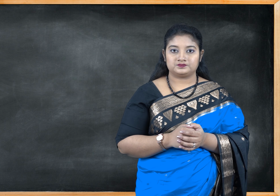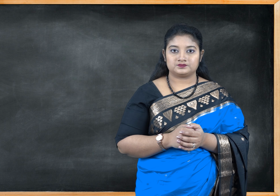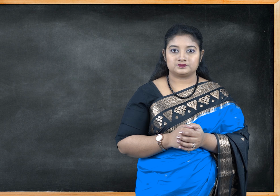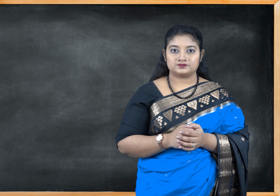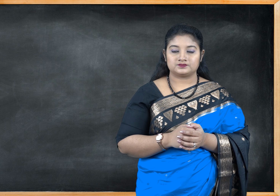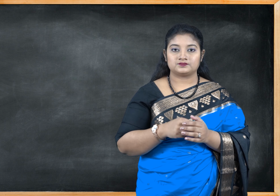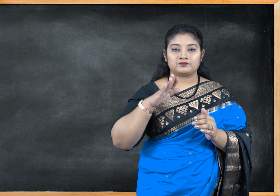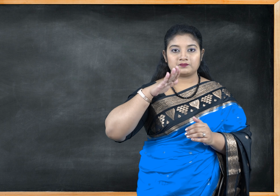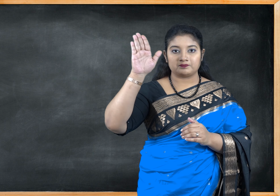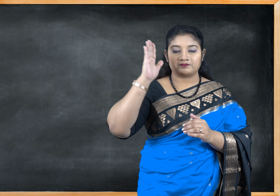কানাডা,